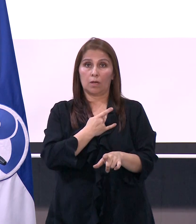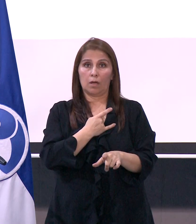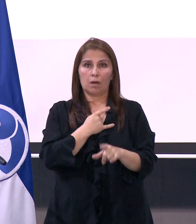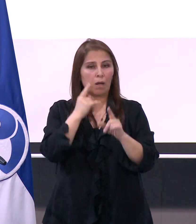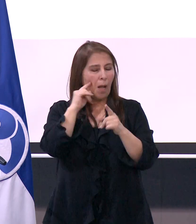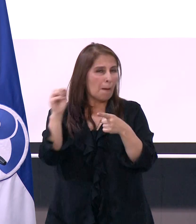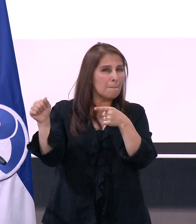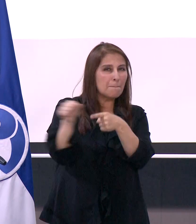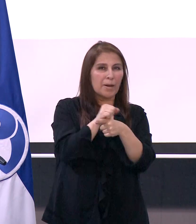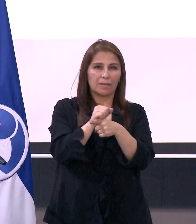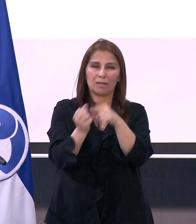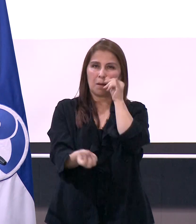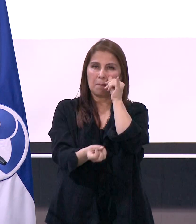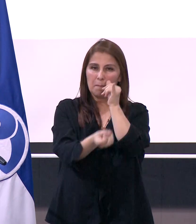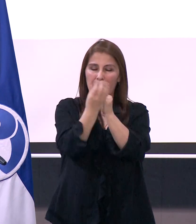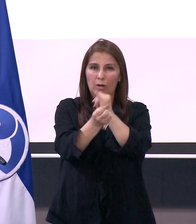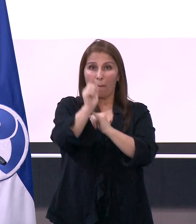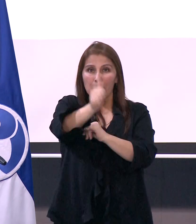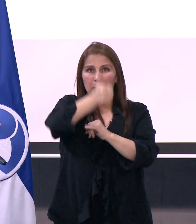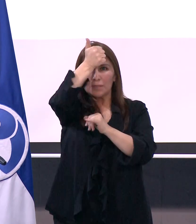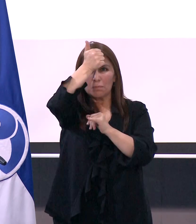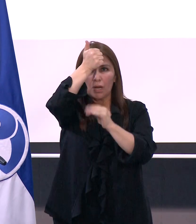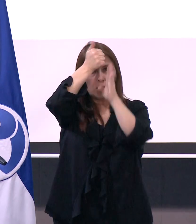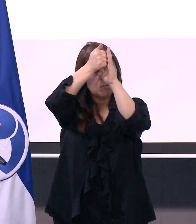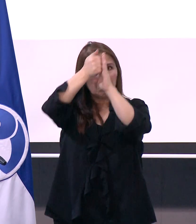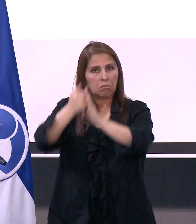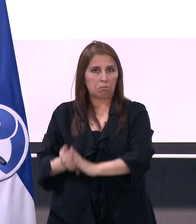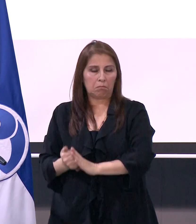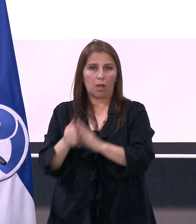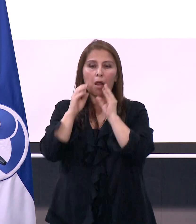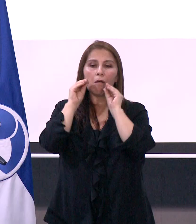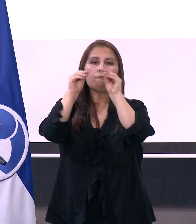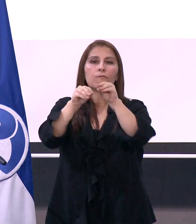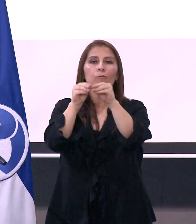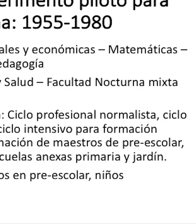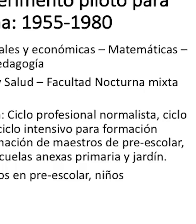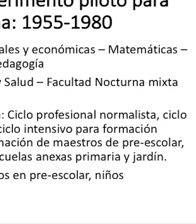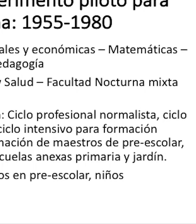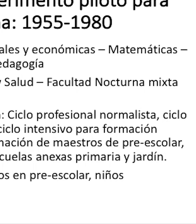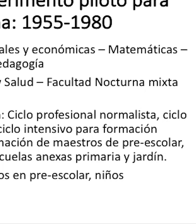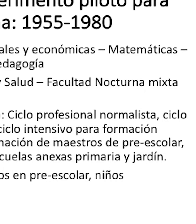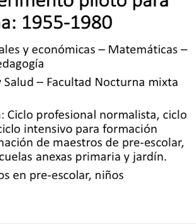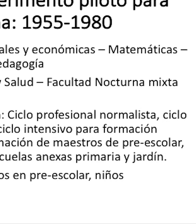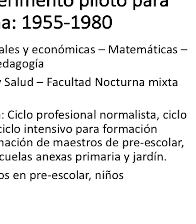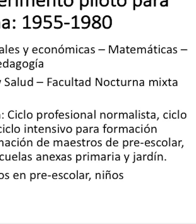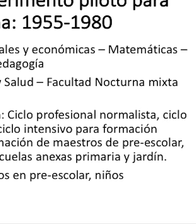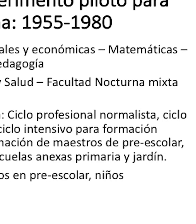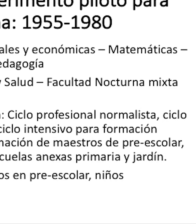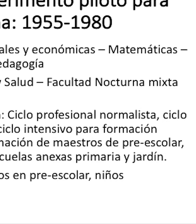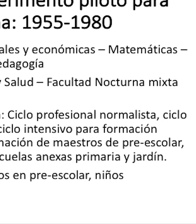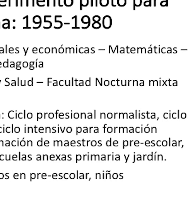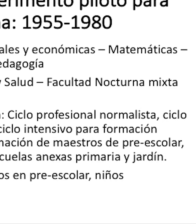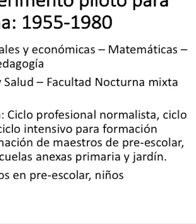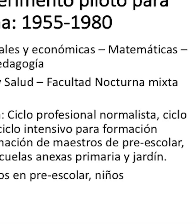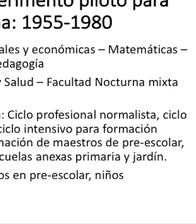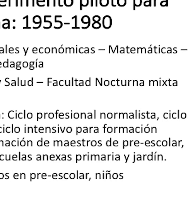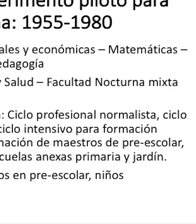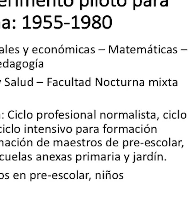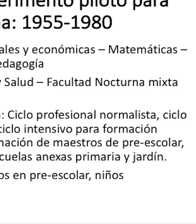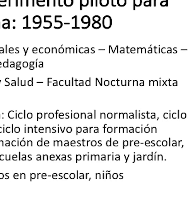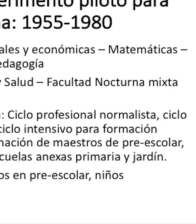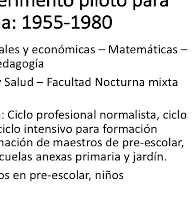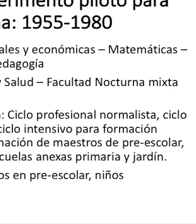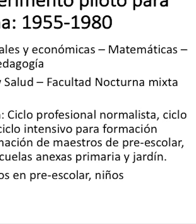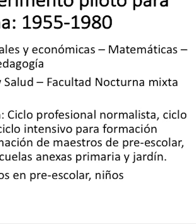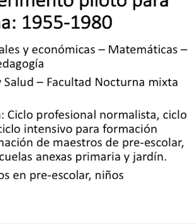la práctica docente en la formación de los futuros maestros la tradición normalista que se había